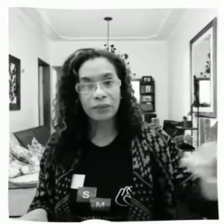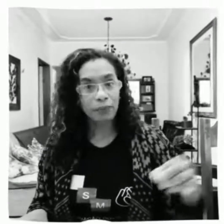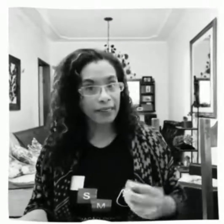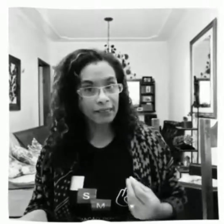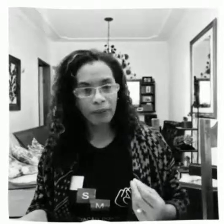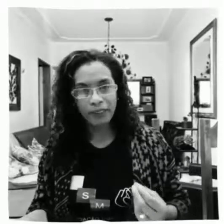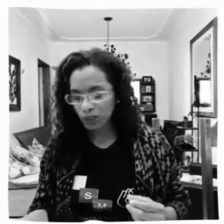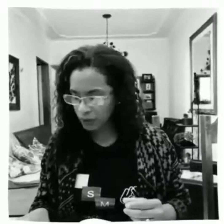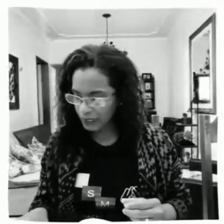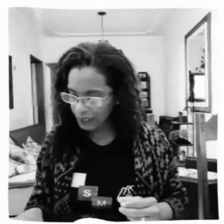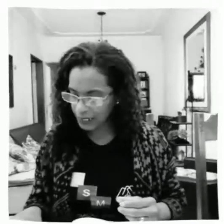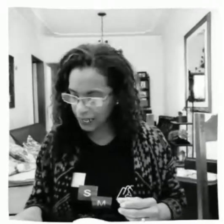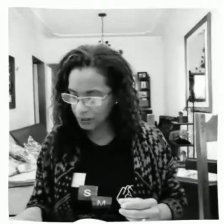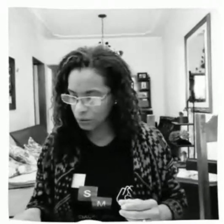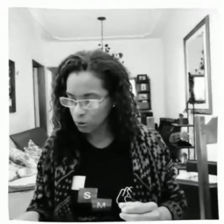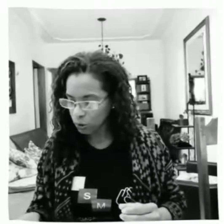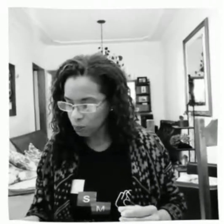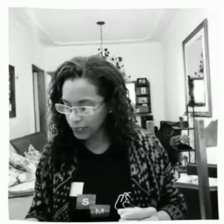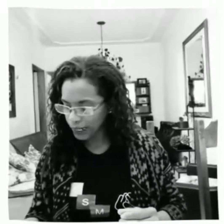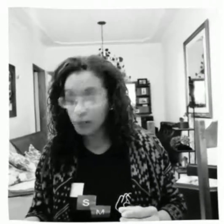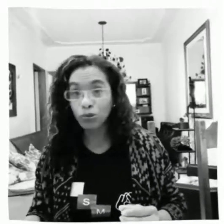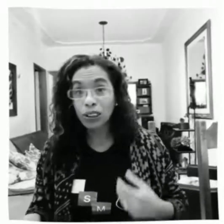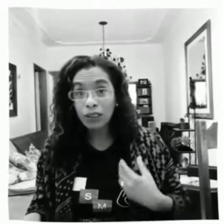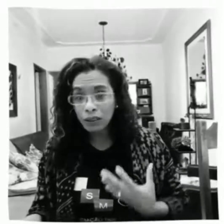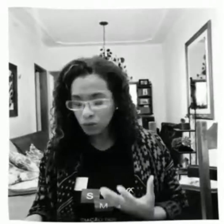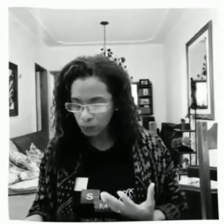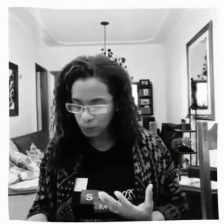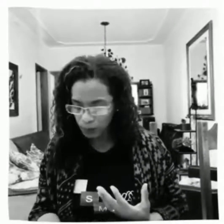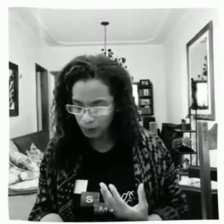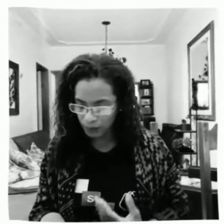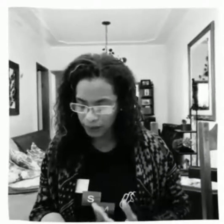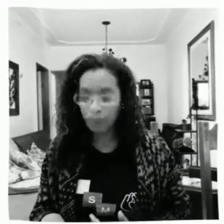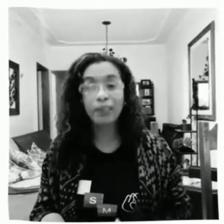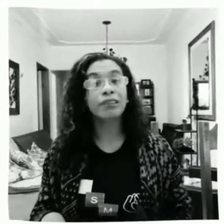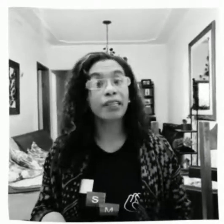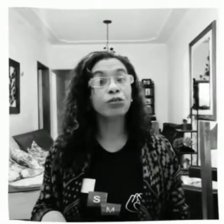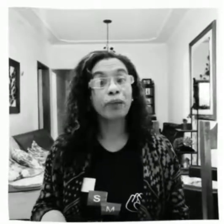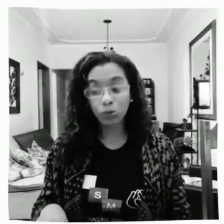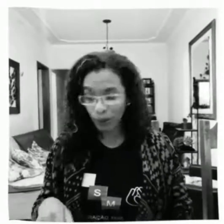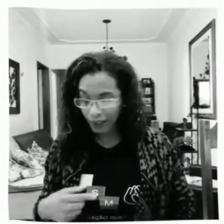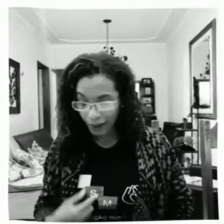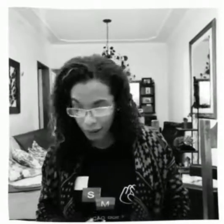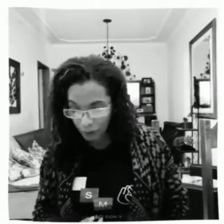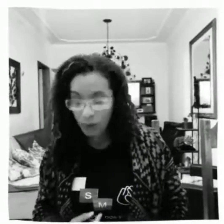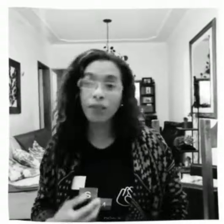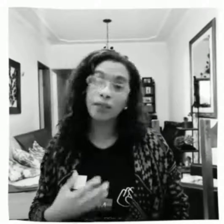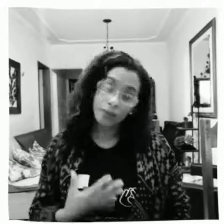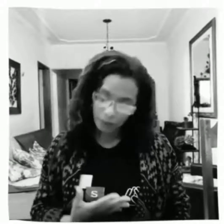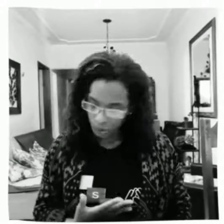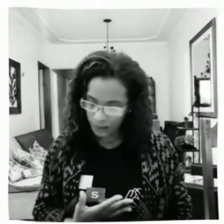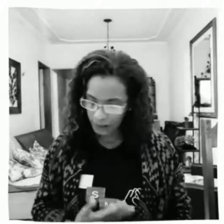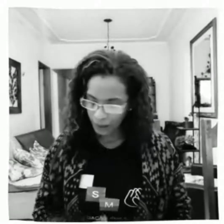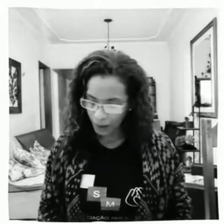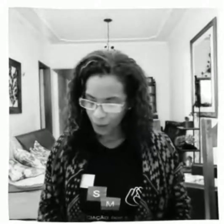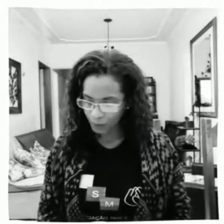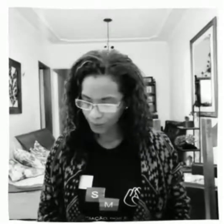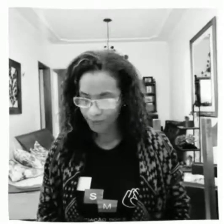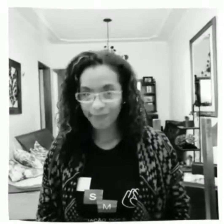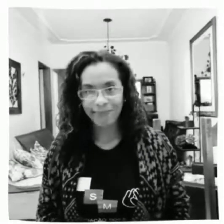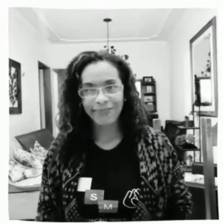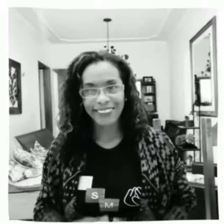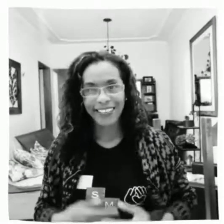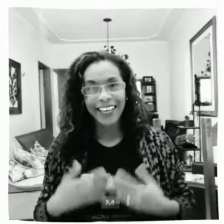Então as expressões faciais ou corporais são de grande importância para o entendimento real do